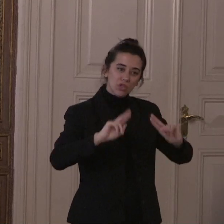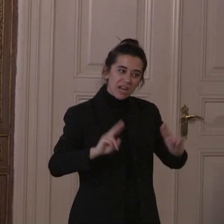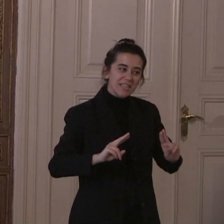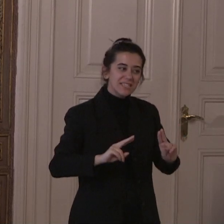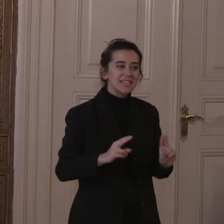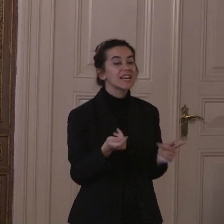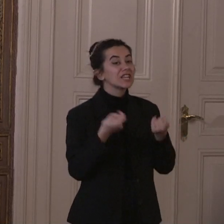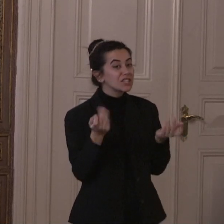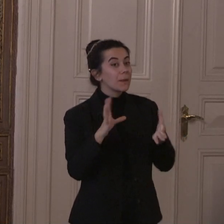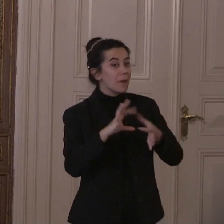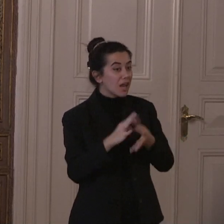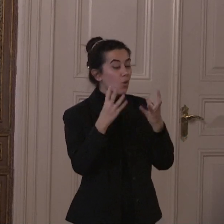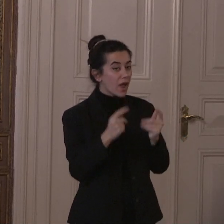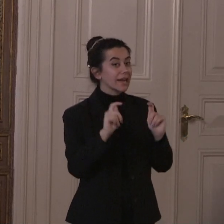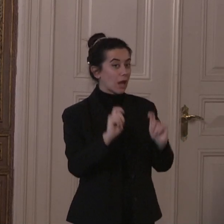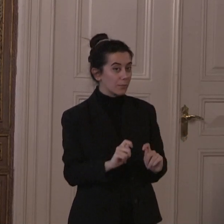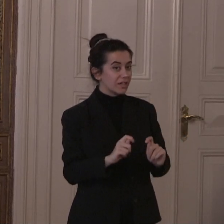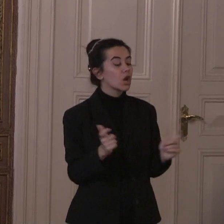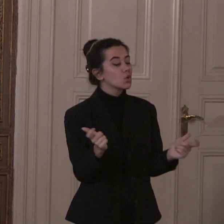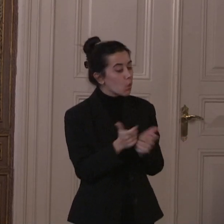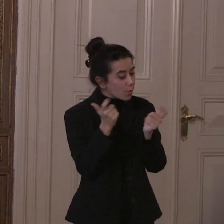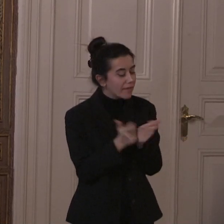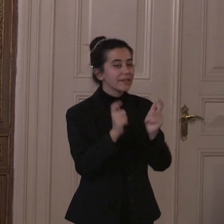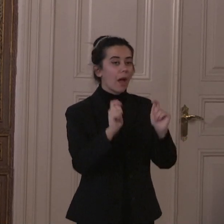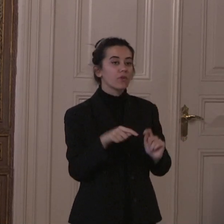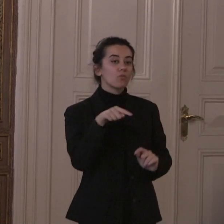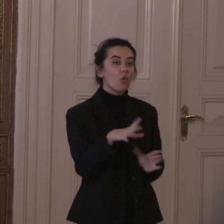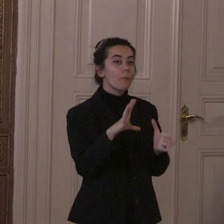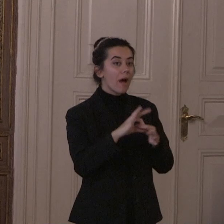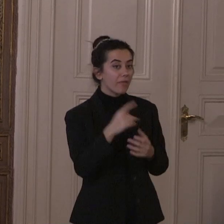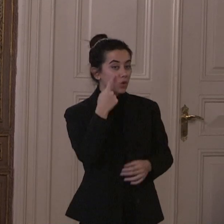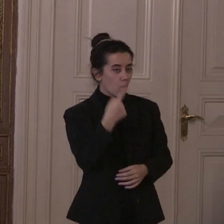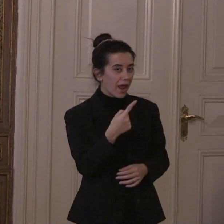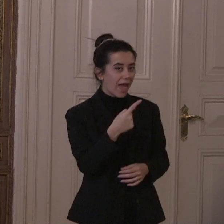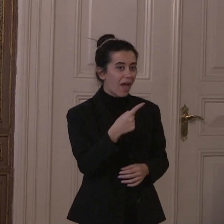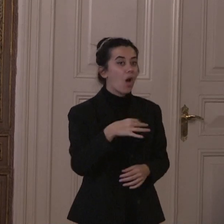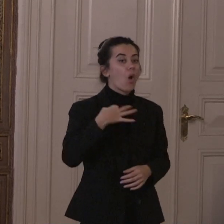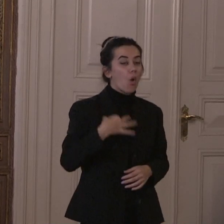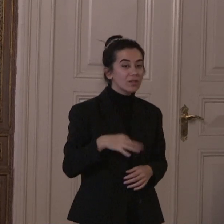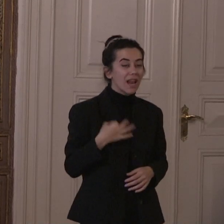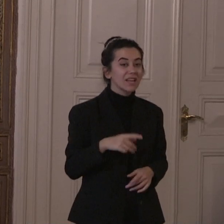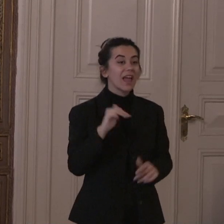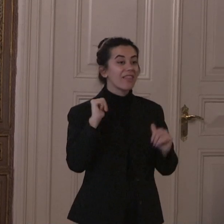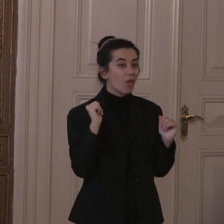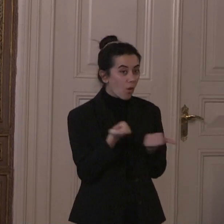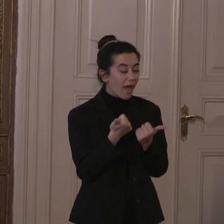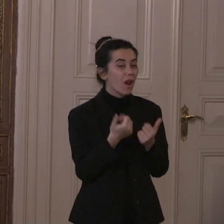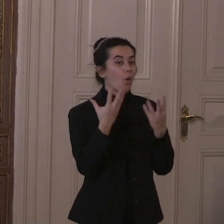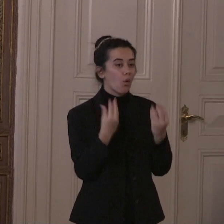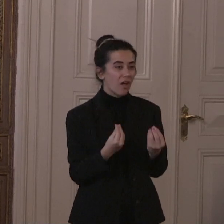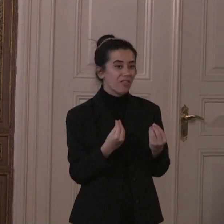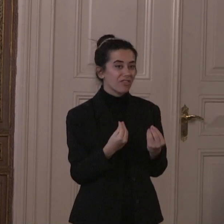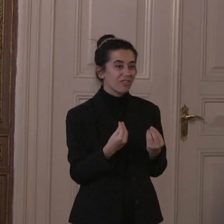ve işler yürüttük, toplantılar yaptık. Bu kesişimlerinde özellikle önemli olduğunu